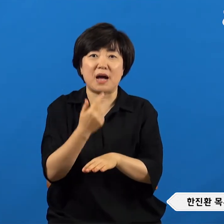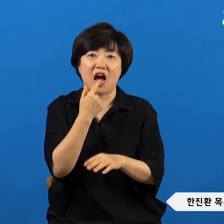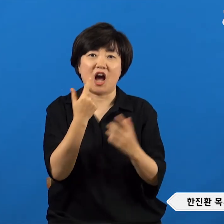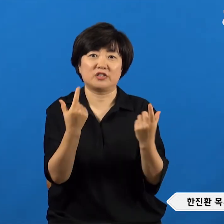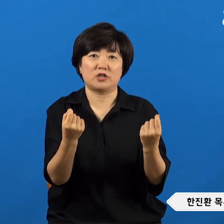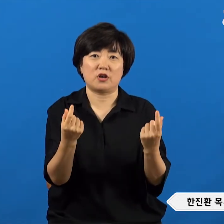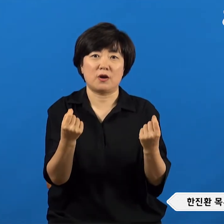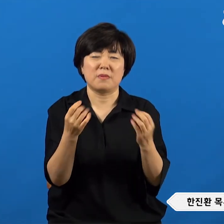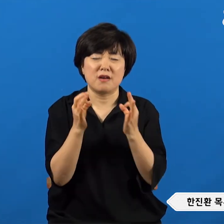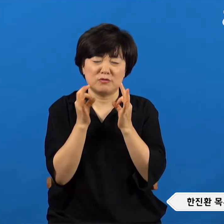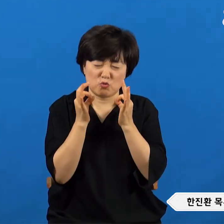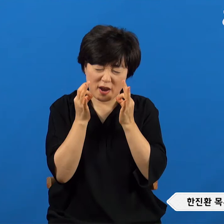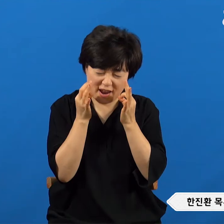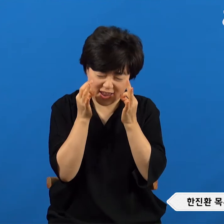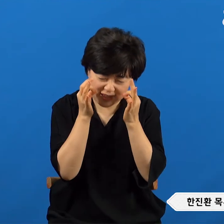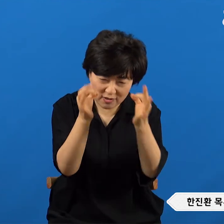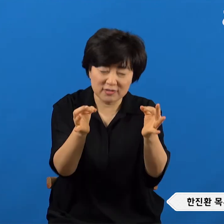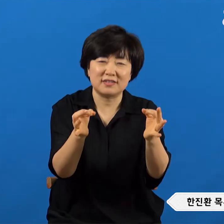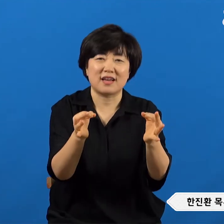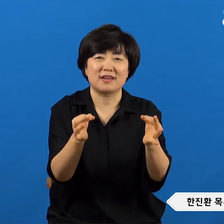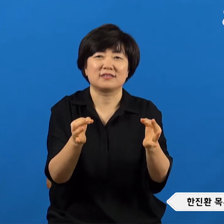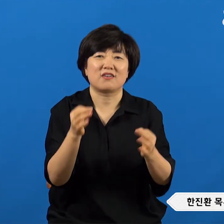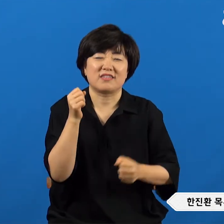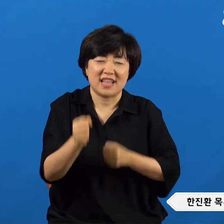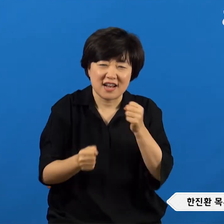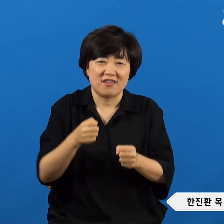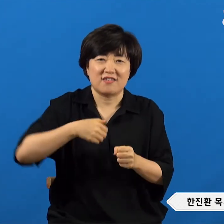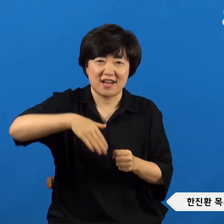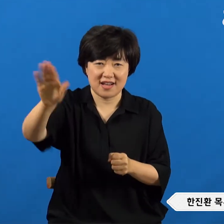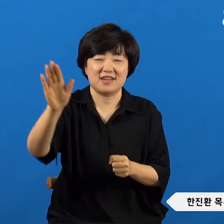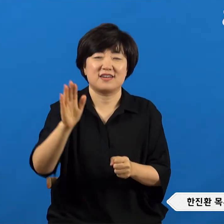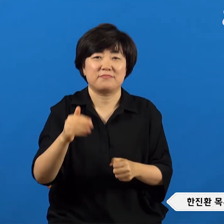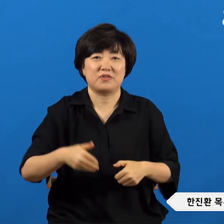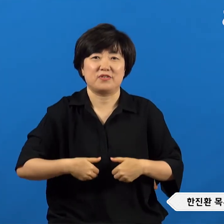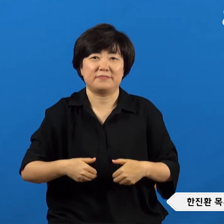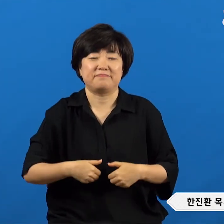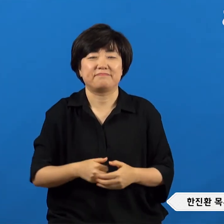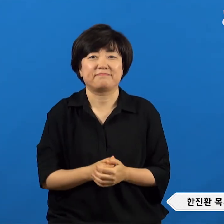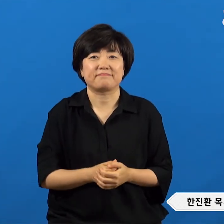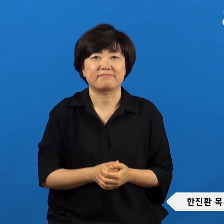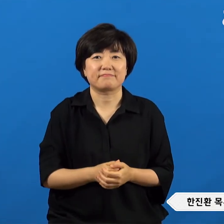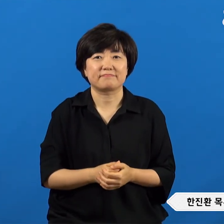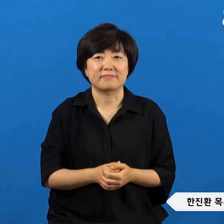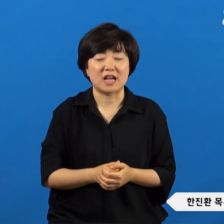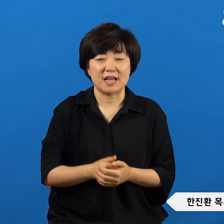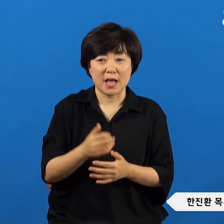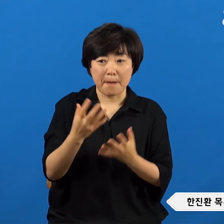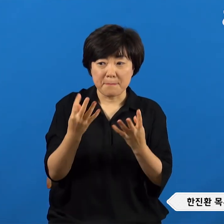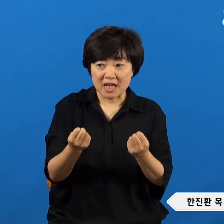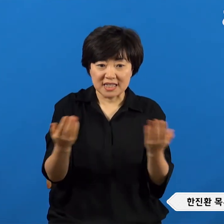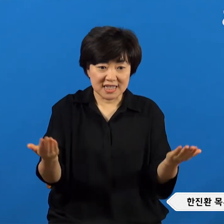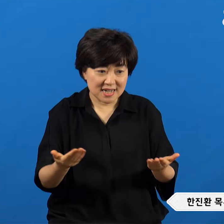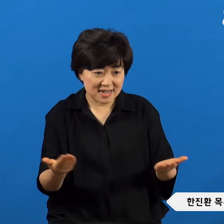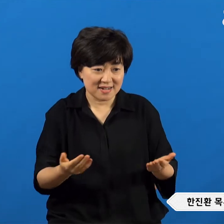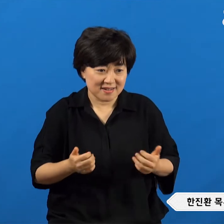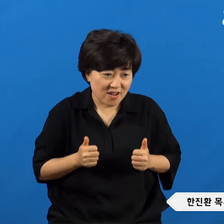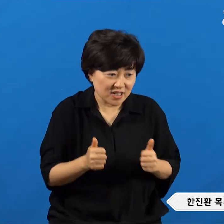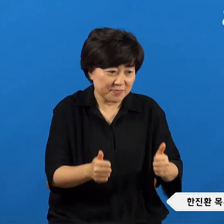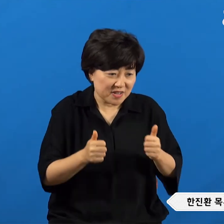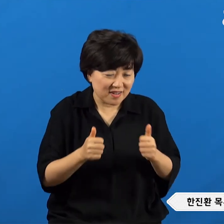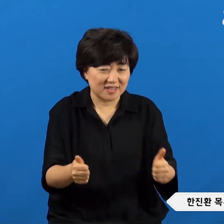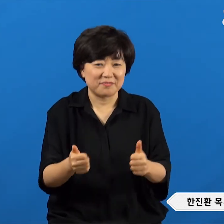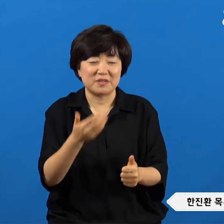것처럼 최선을 다해서 달려가야 합니다. 그러면 많은 일을 할 수 있습니다.